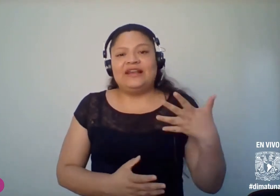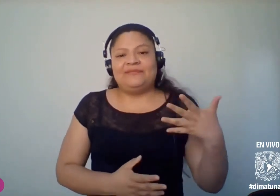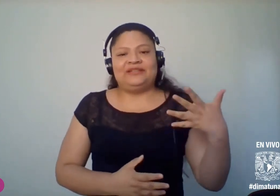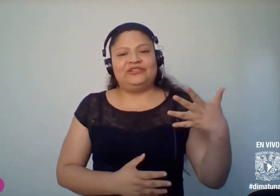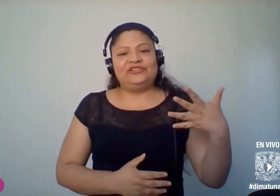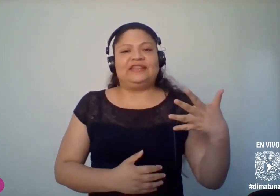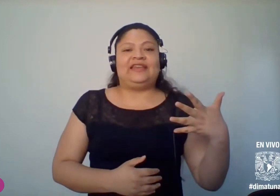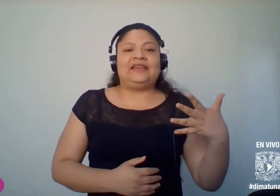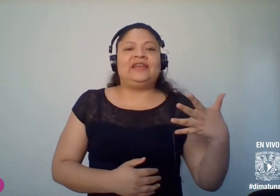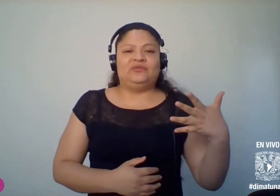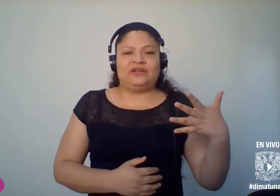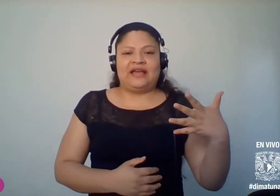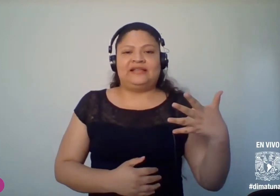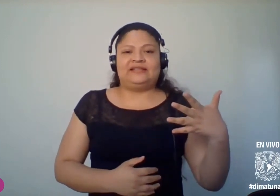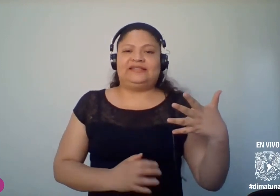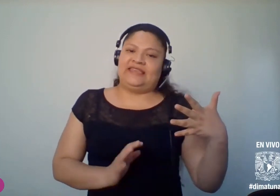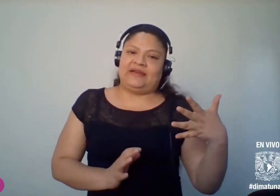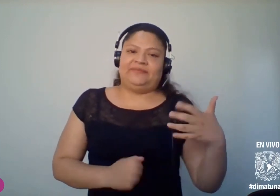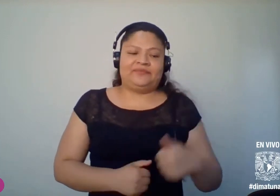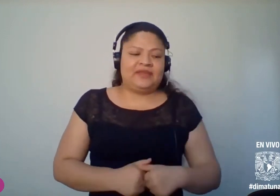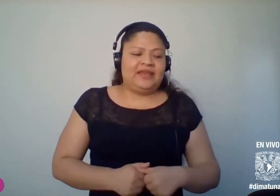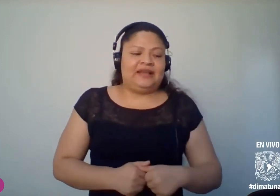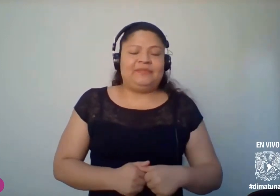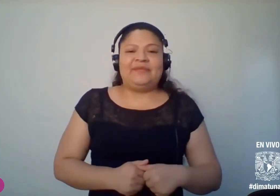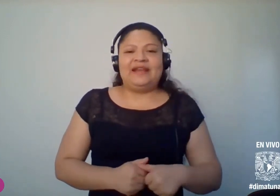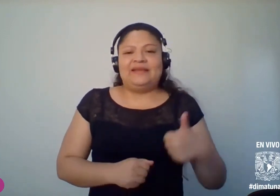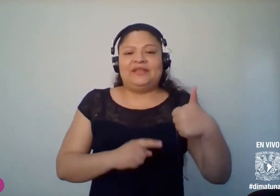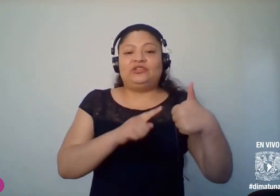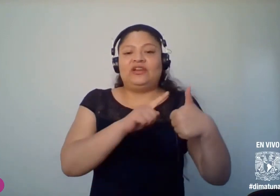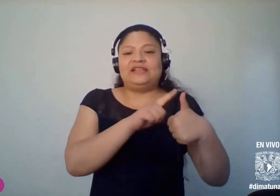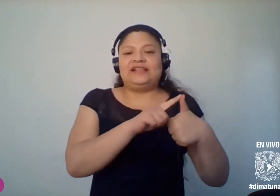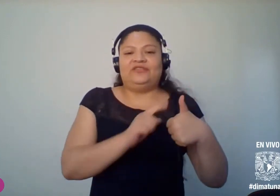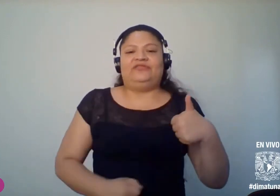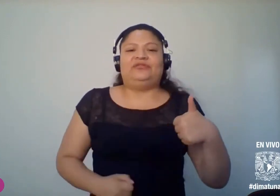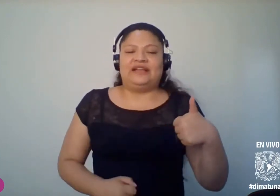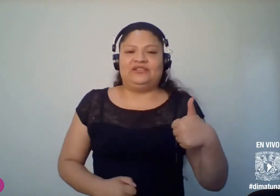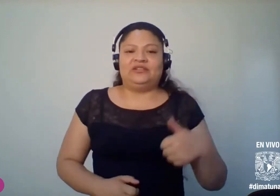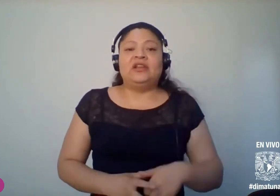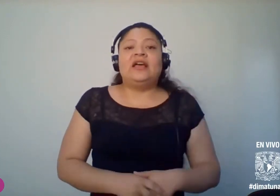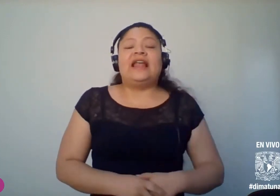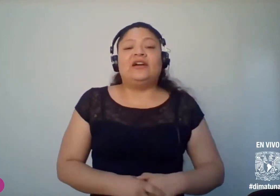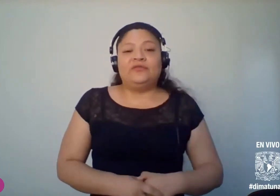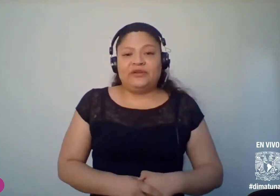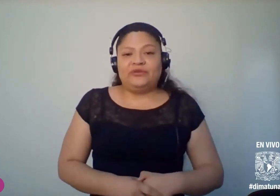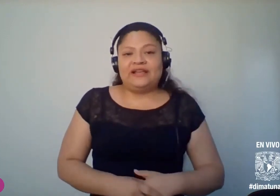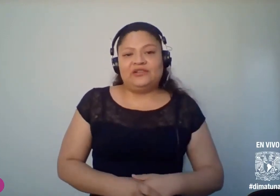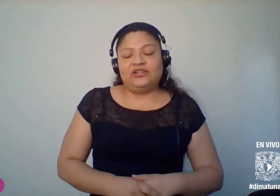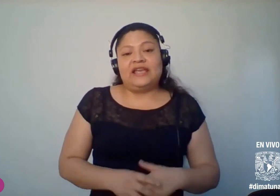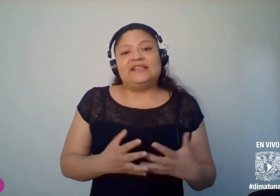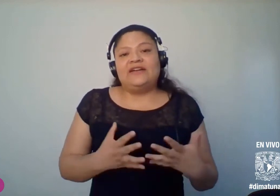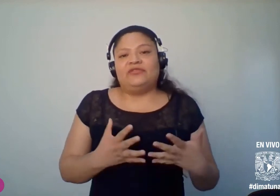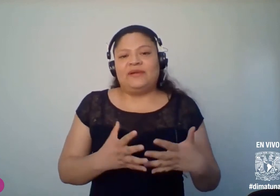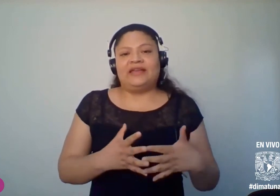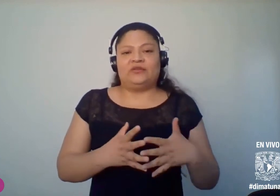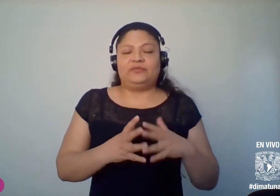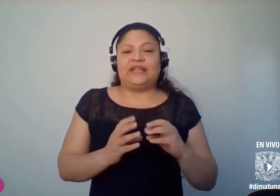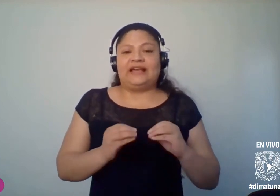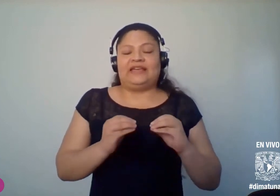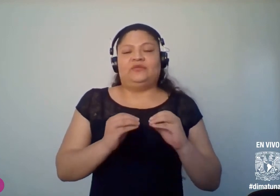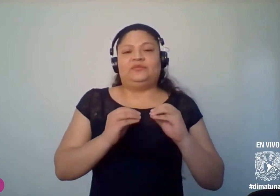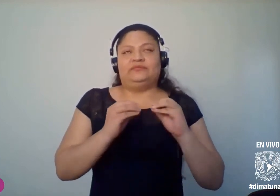de 5 elementos que tiene una seña. El primer elemento es la configuración. La configuración es la